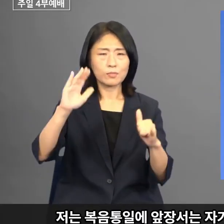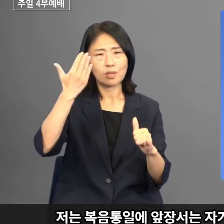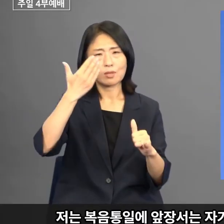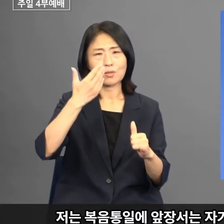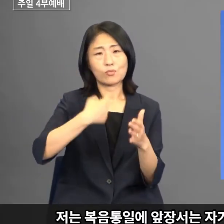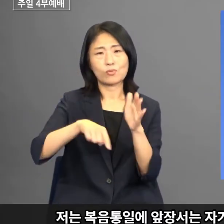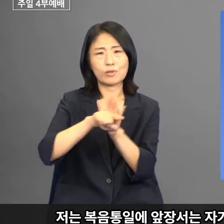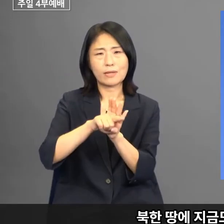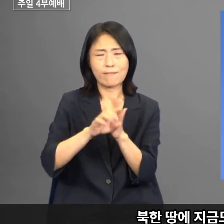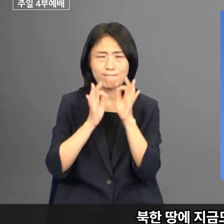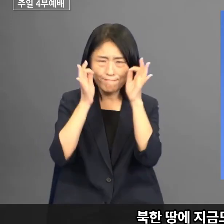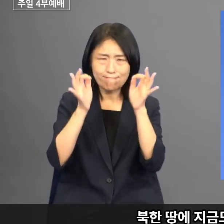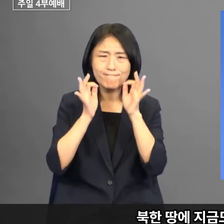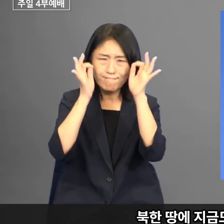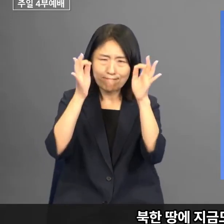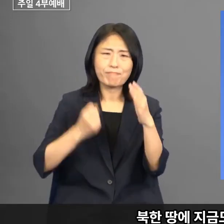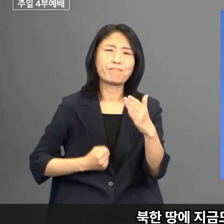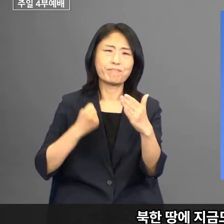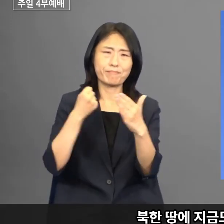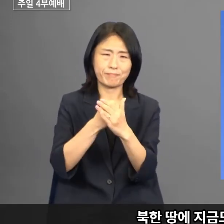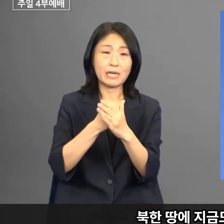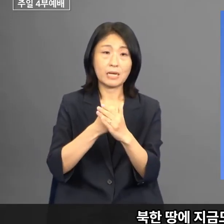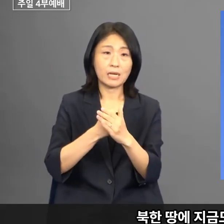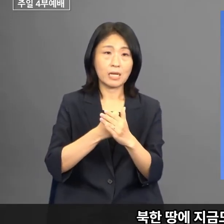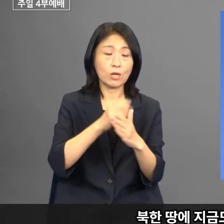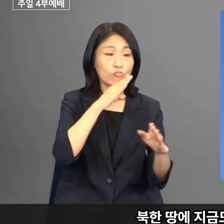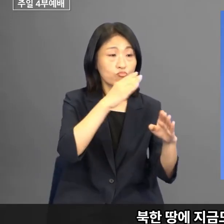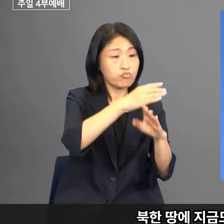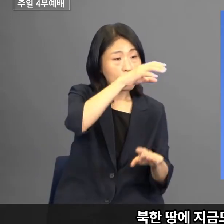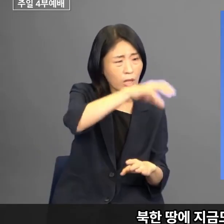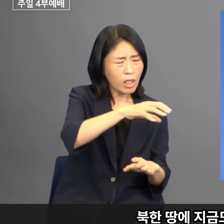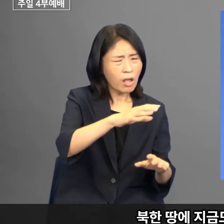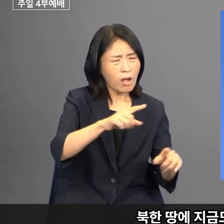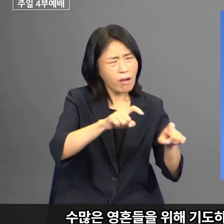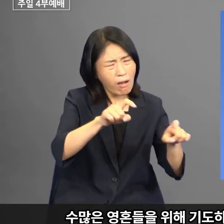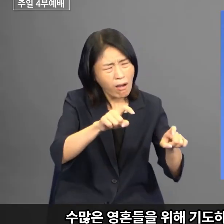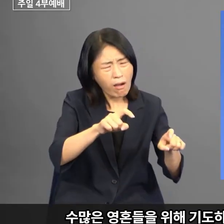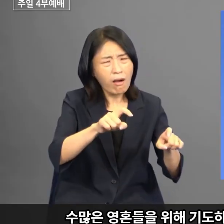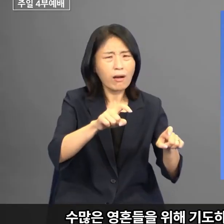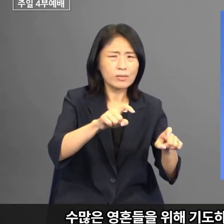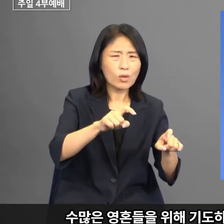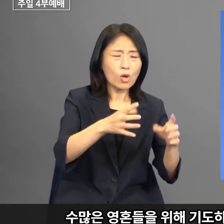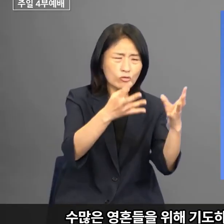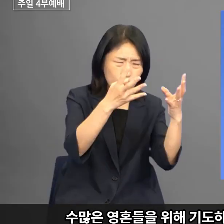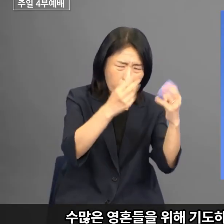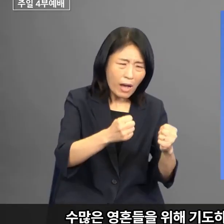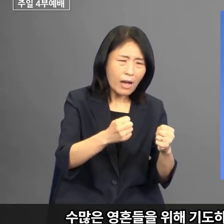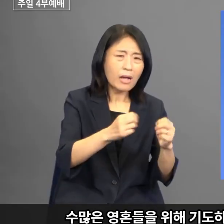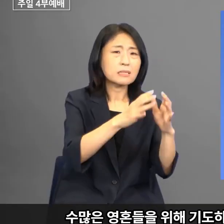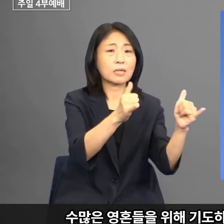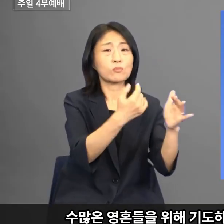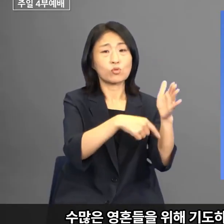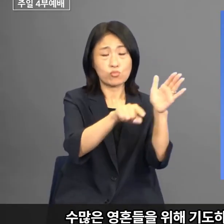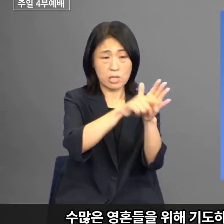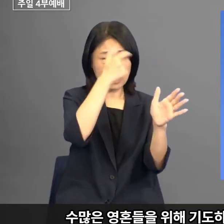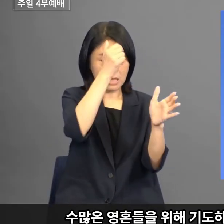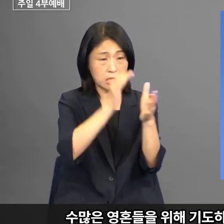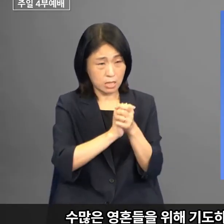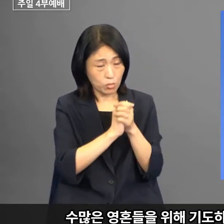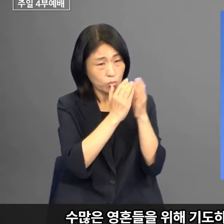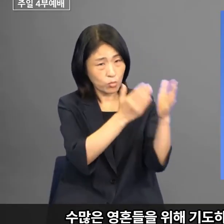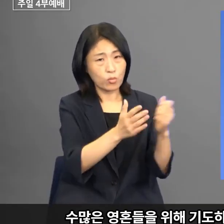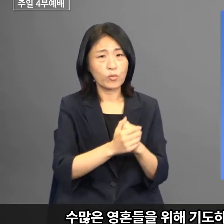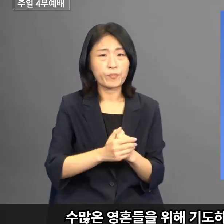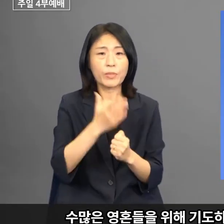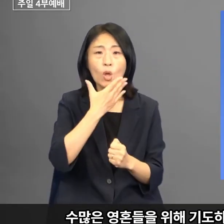것입니다. 북한 땅에 지금도 두려워 떨고 있는 수많은 영혼들을 위해 기도하며